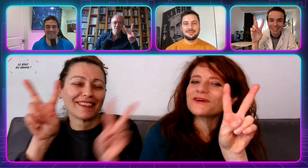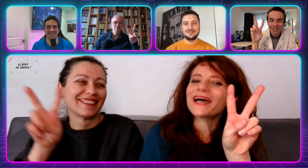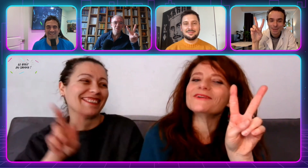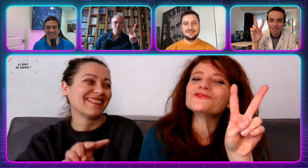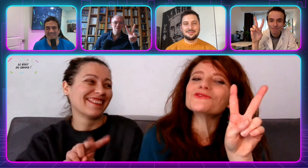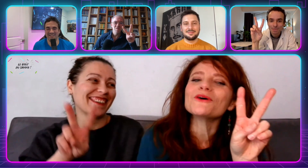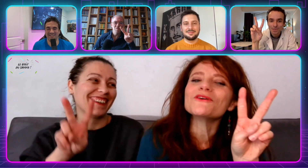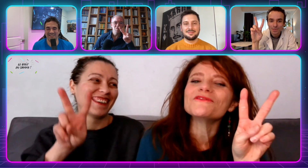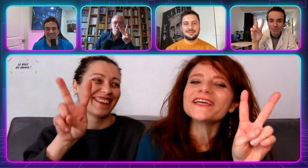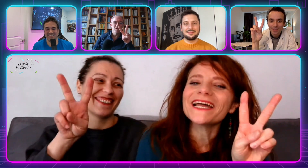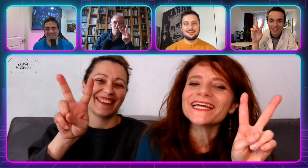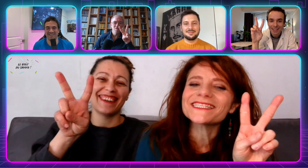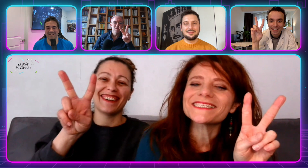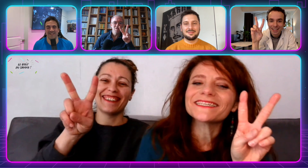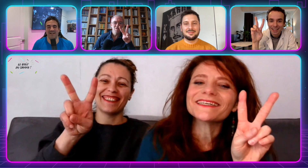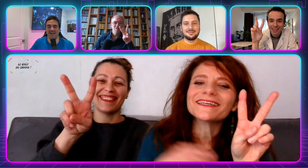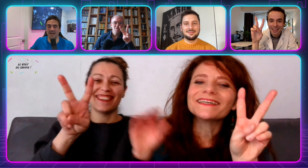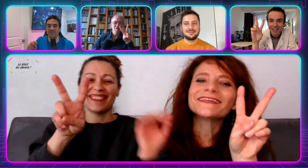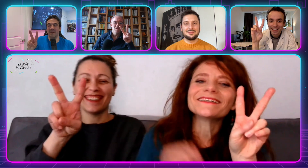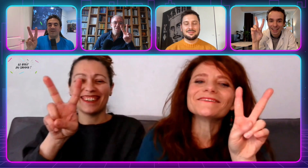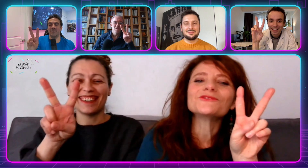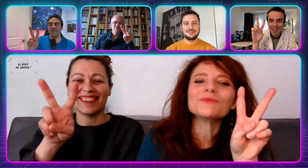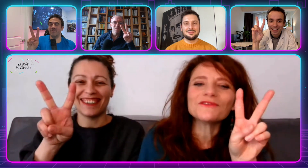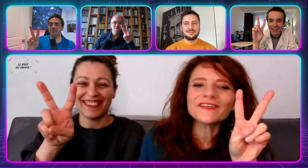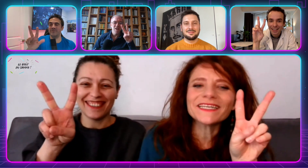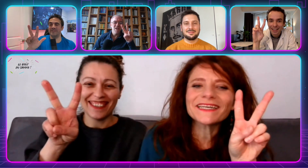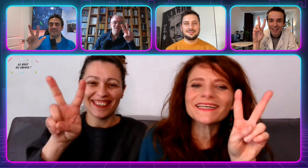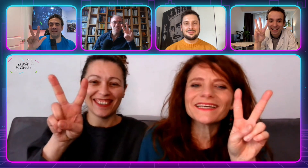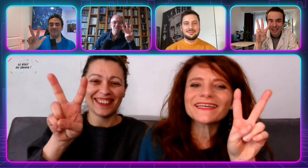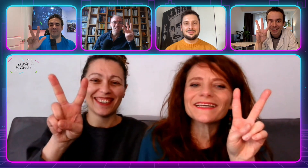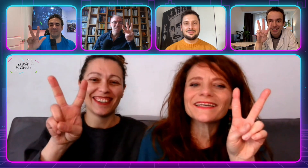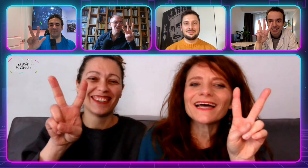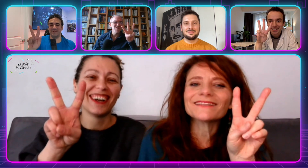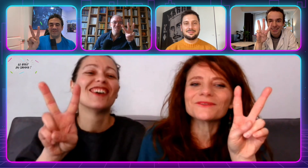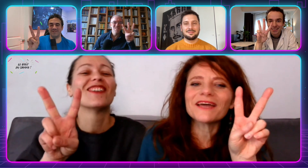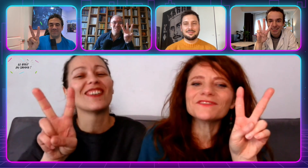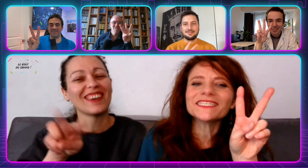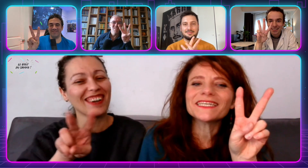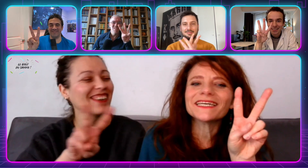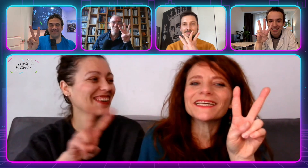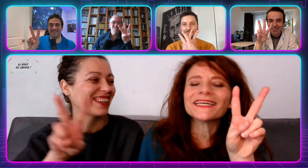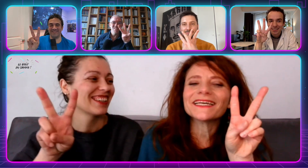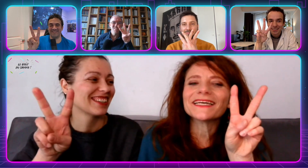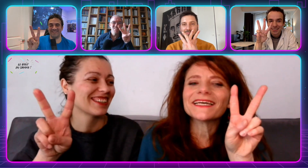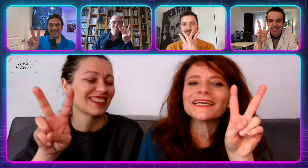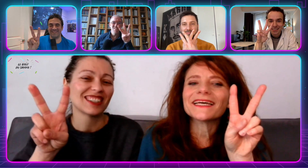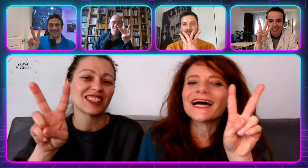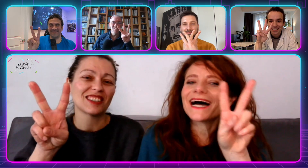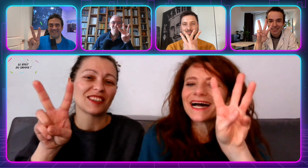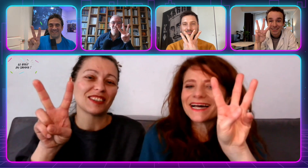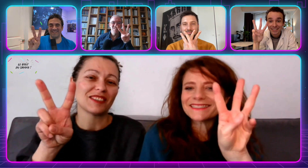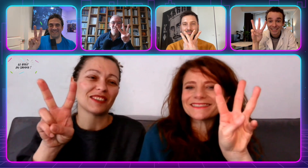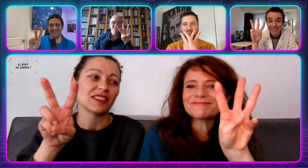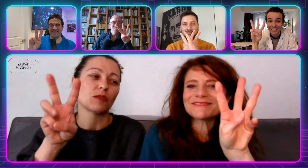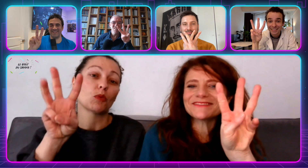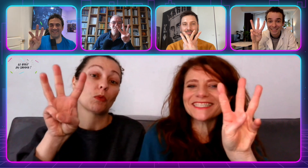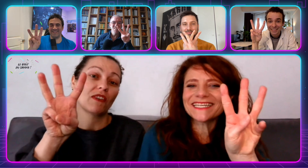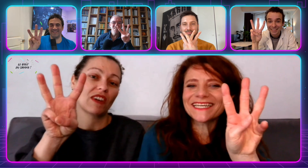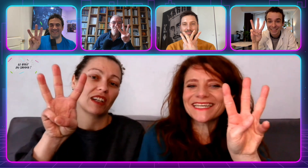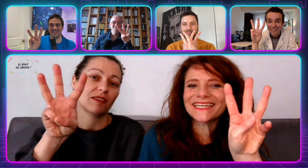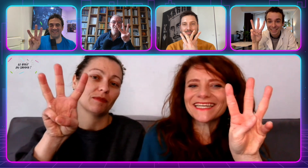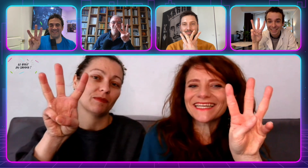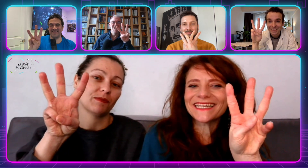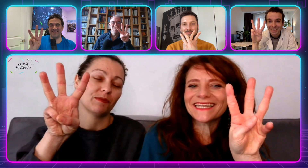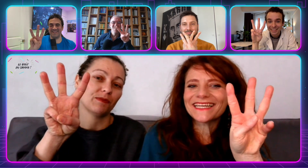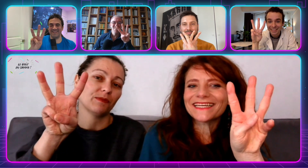Bravo. Le W, Alex. Ah bah Le alors, W. tu fais Ah, ça, oui. non? Je sais À je ton sais- avis. Comme ça. Comme ça.